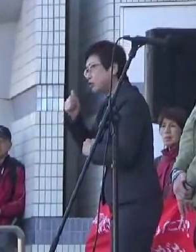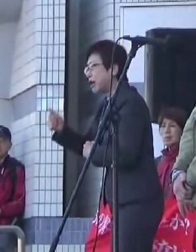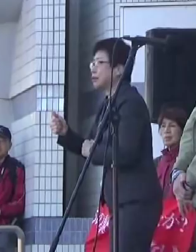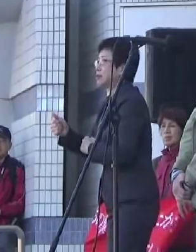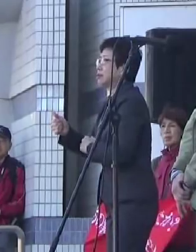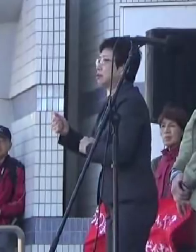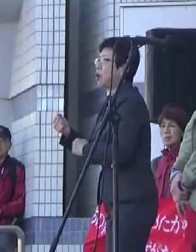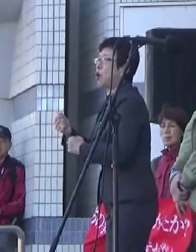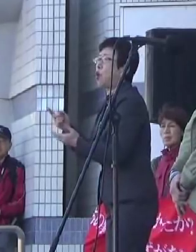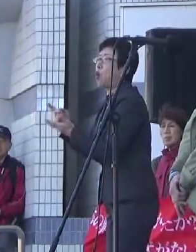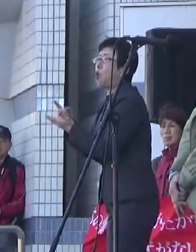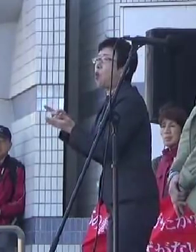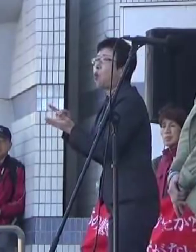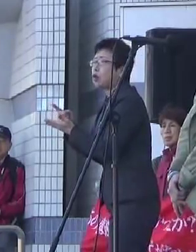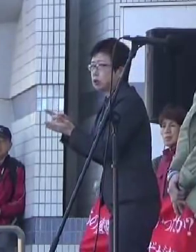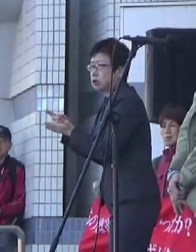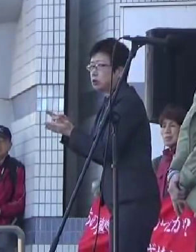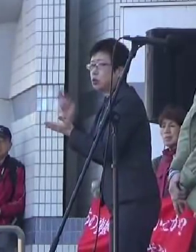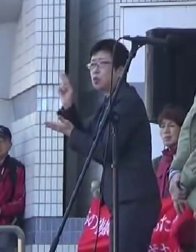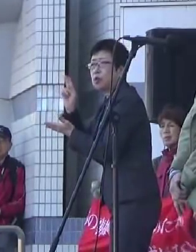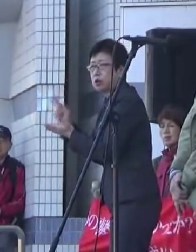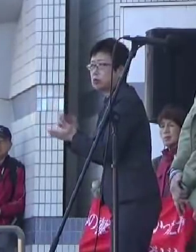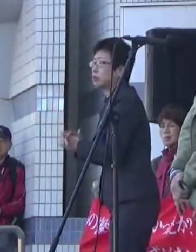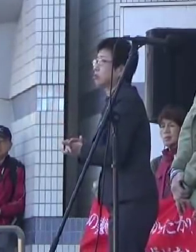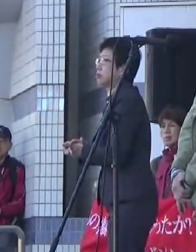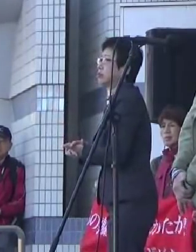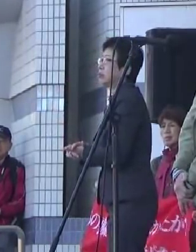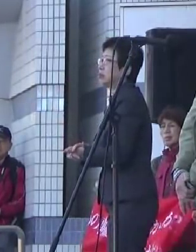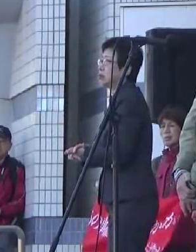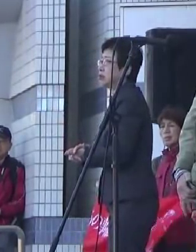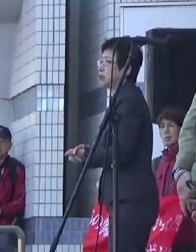方針であるかのようです。